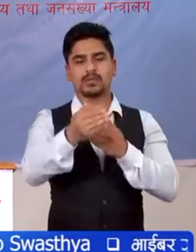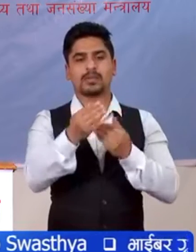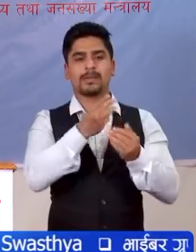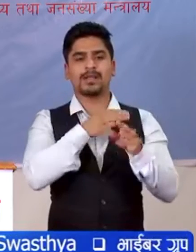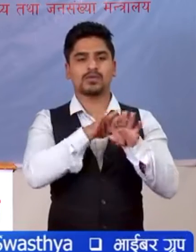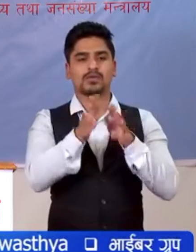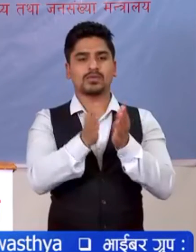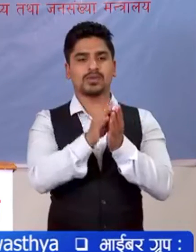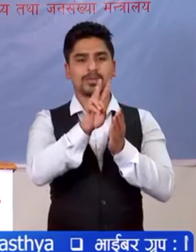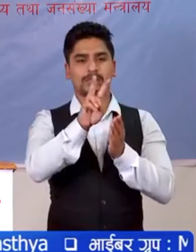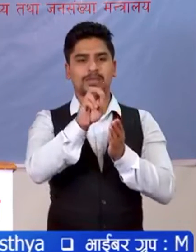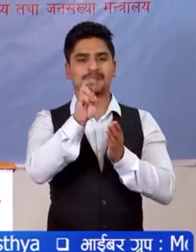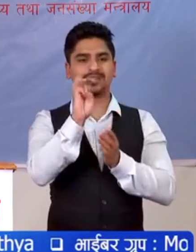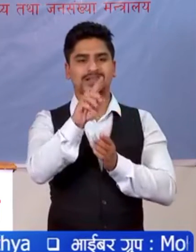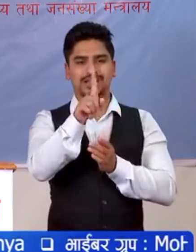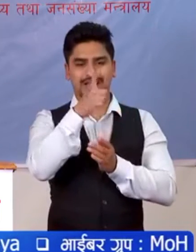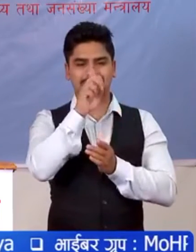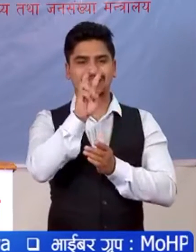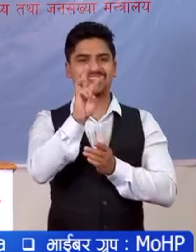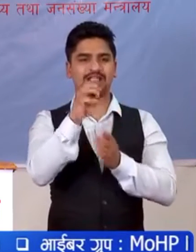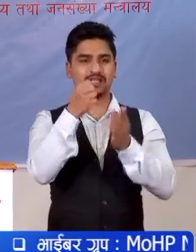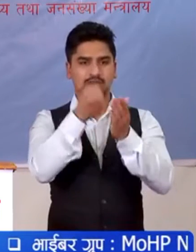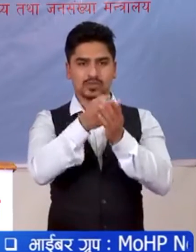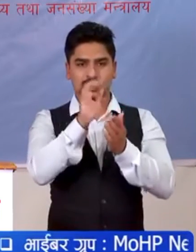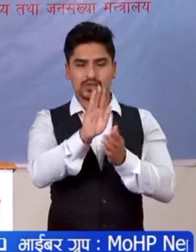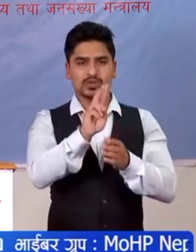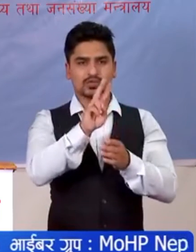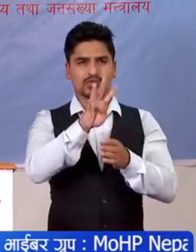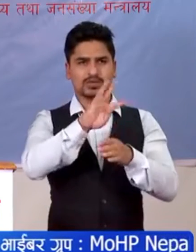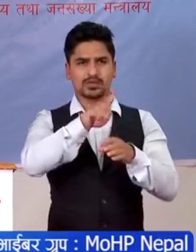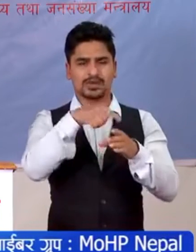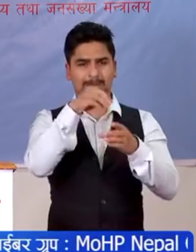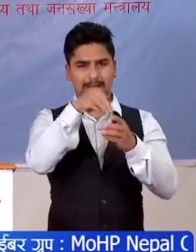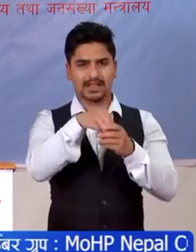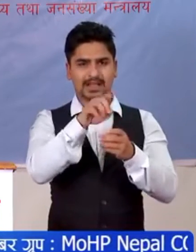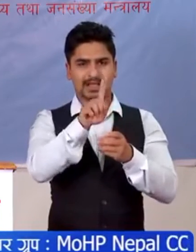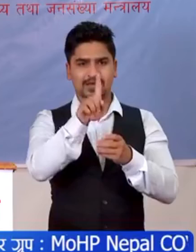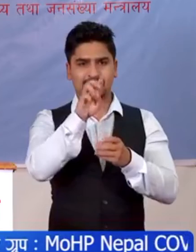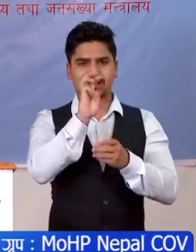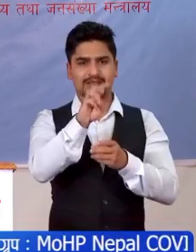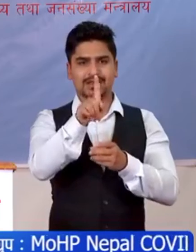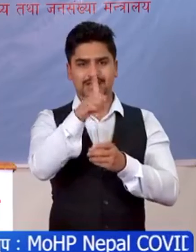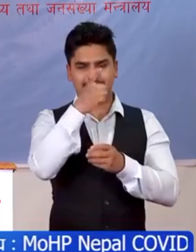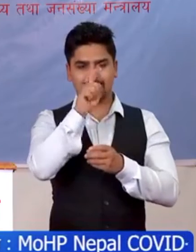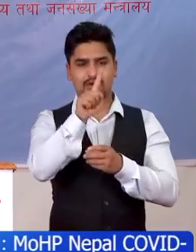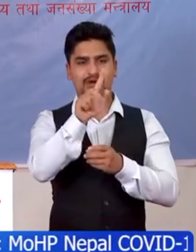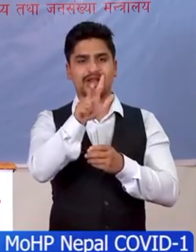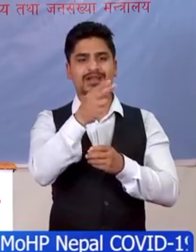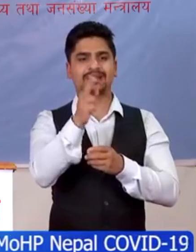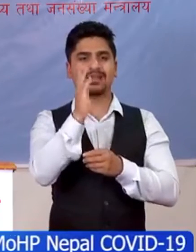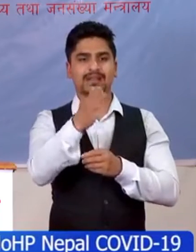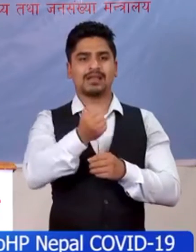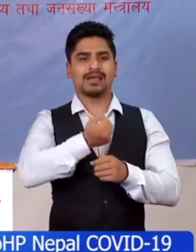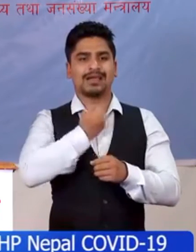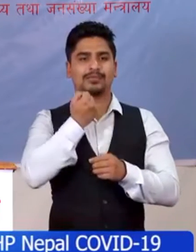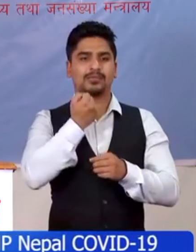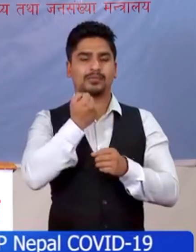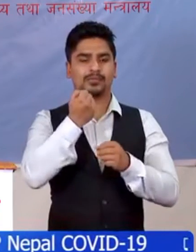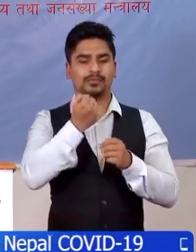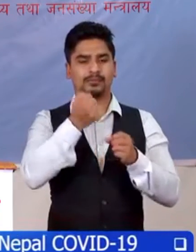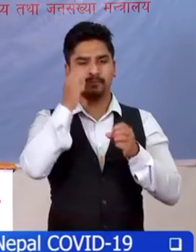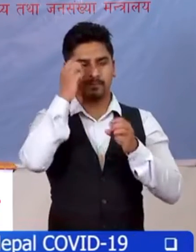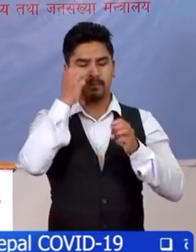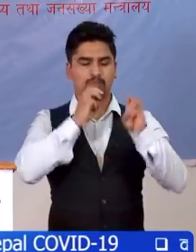संख्या 20,130 पुगेको छ। गत 24 घण्टामा 1,118 जनाले आफ्नो स्व